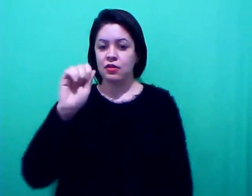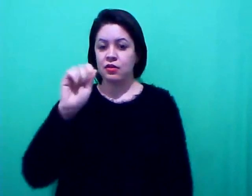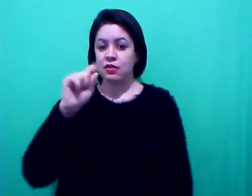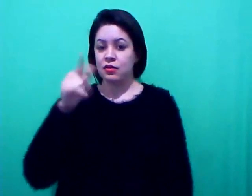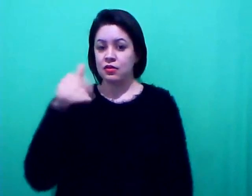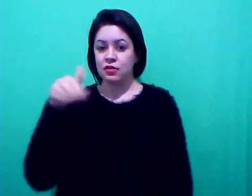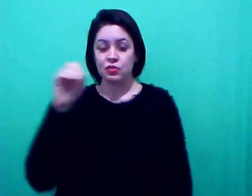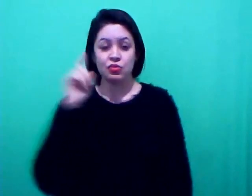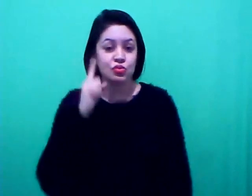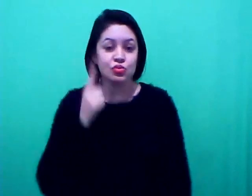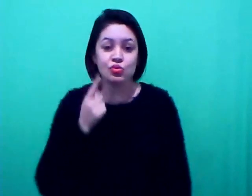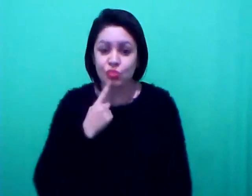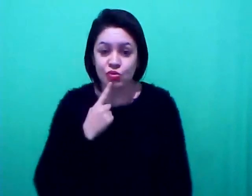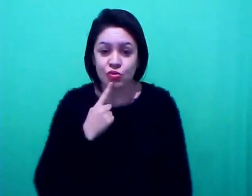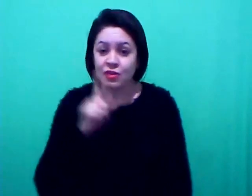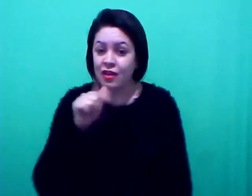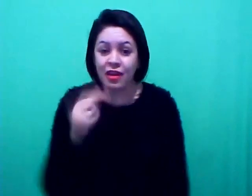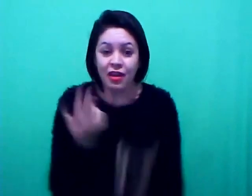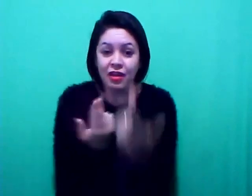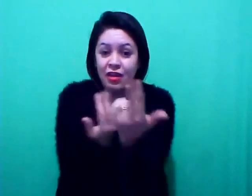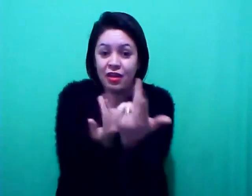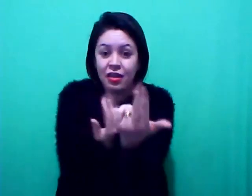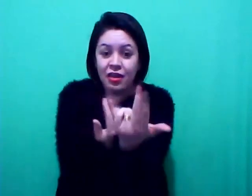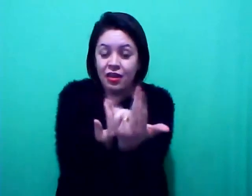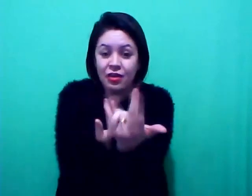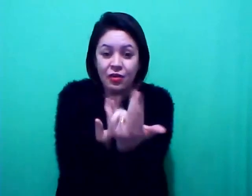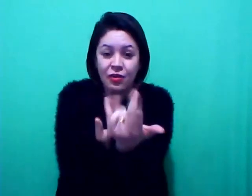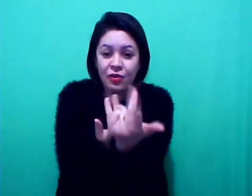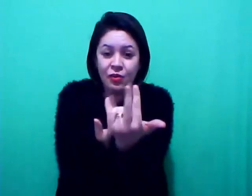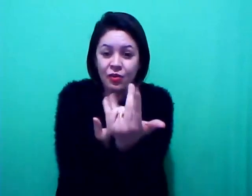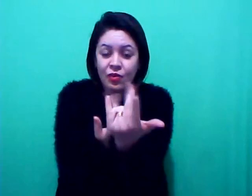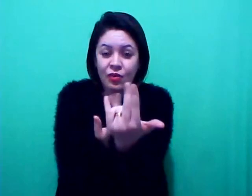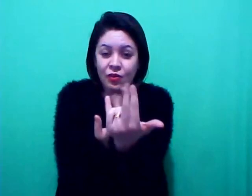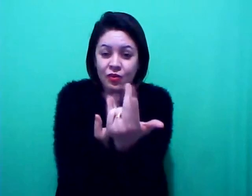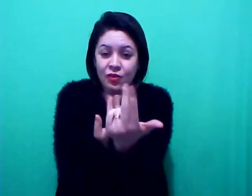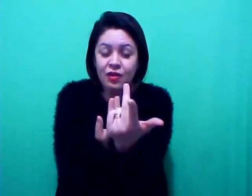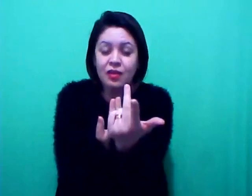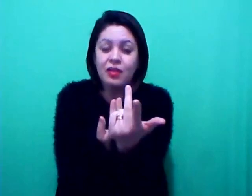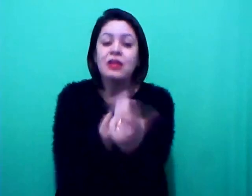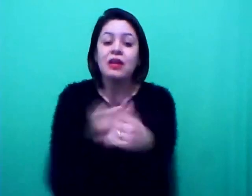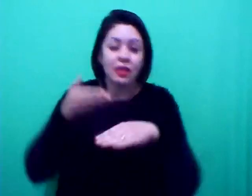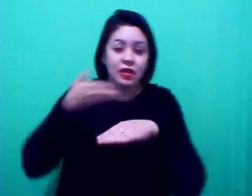Que tenha a diferença o cidadão ali, o cidadão surdo. Ele é igual ao cidadão ouvinte.